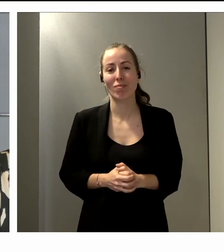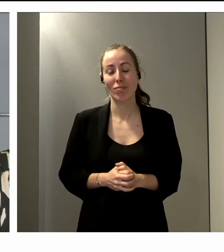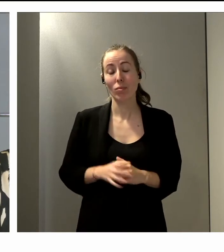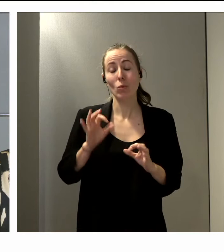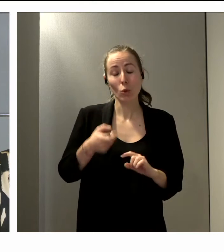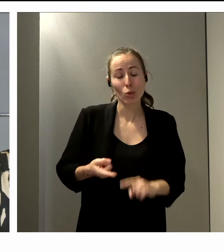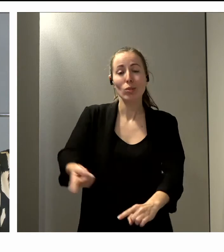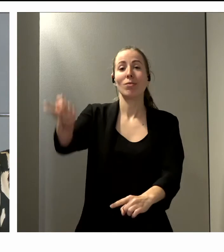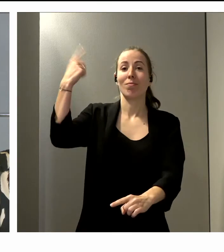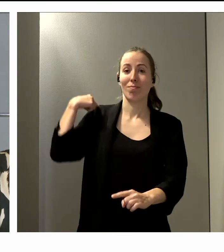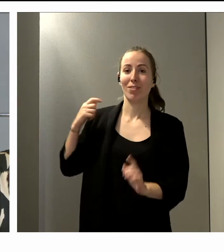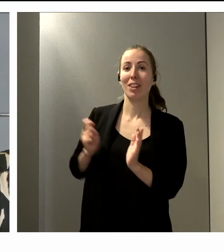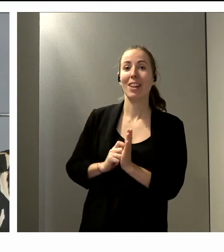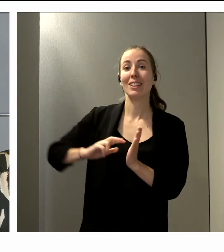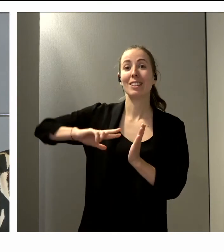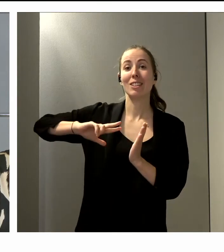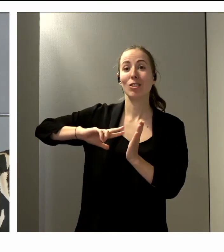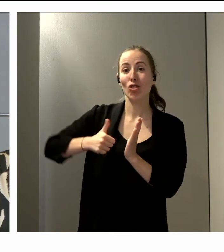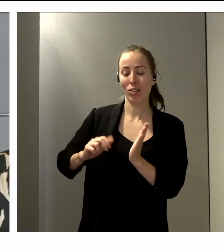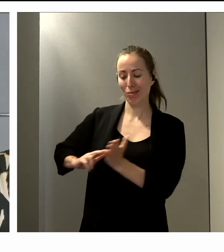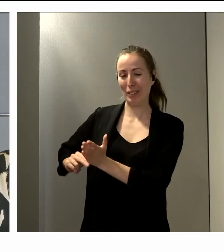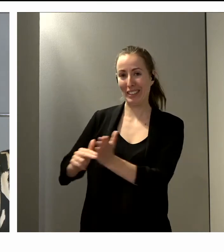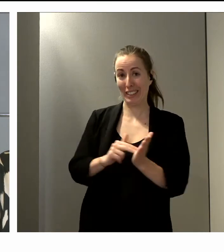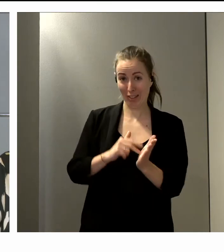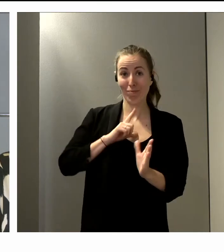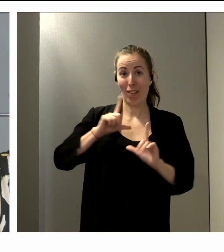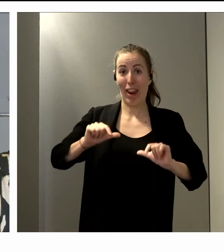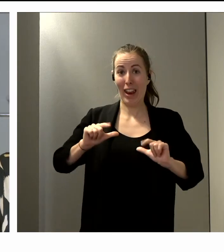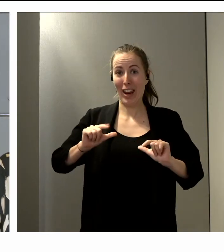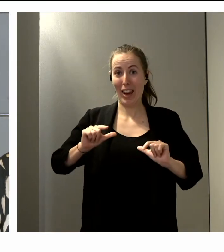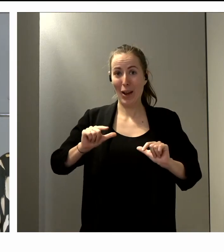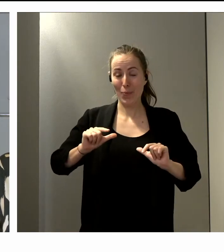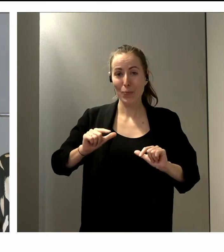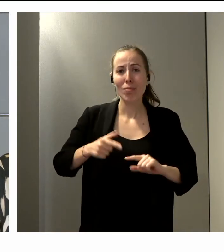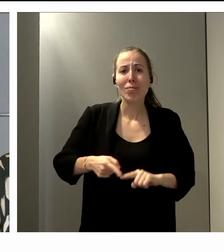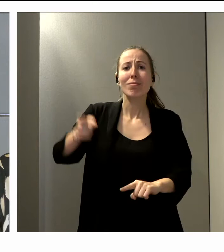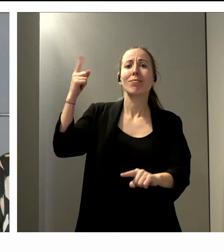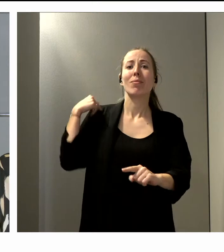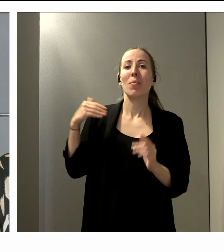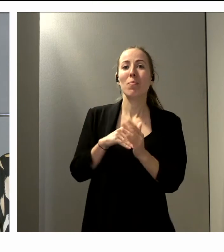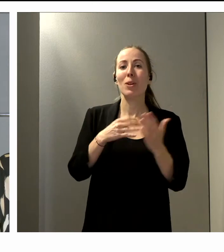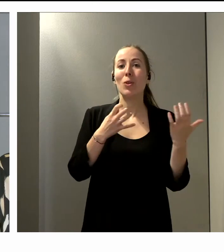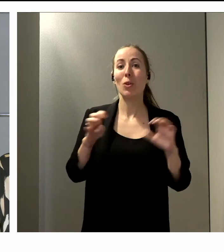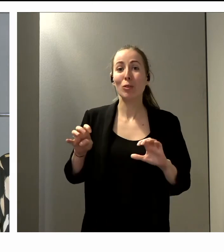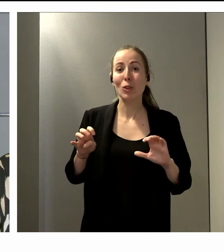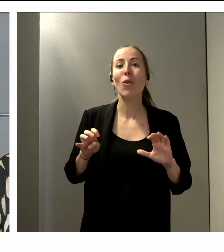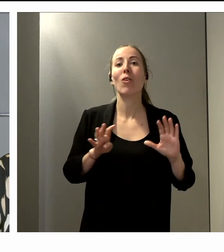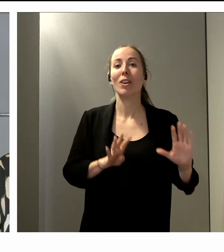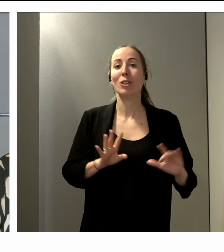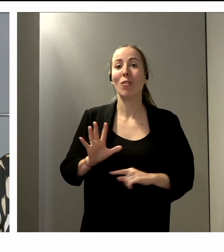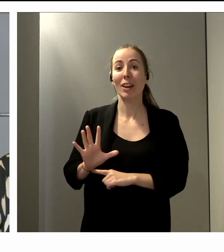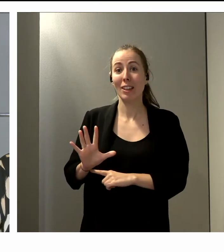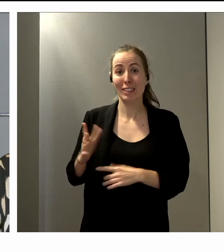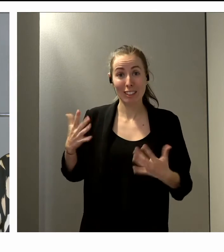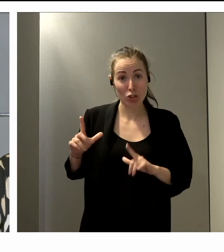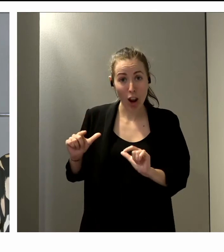effectivement présent au moment de la signature de la charte, mais j'étais même présent en 95 quand, avec un certain